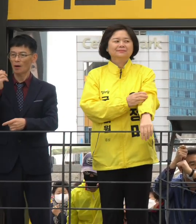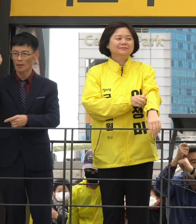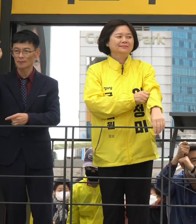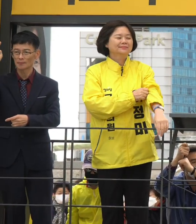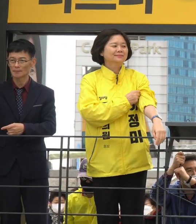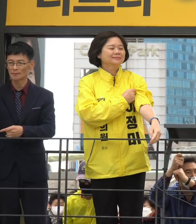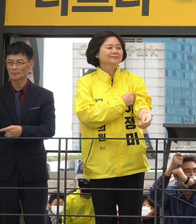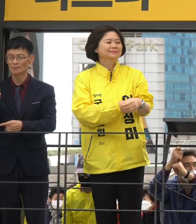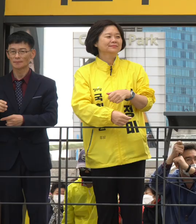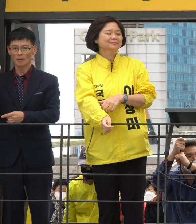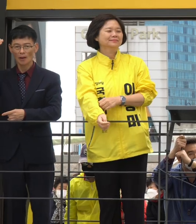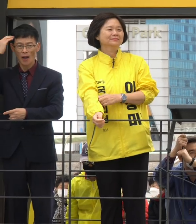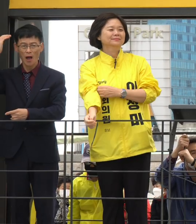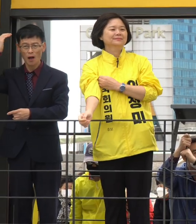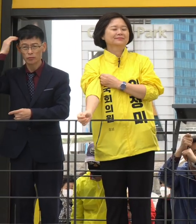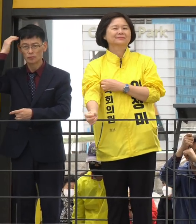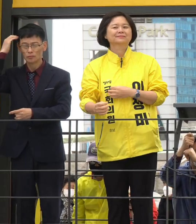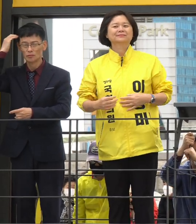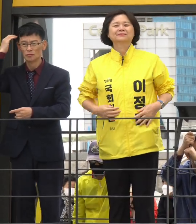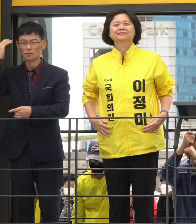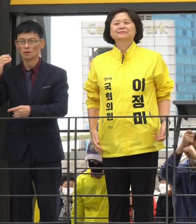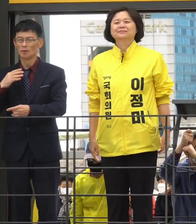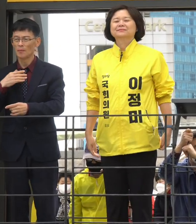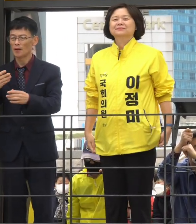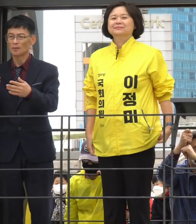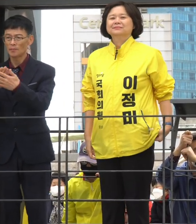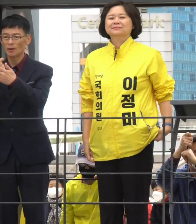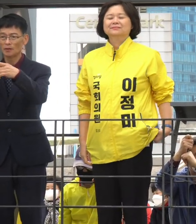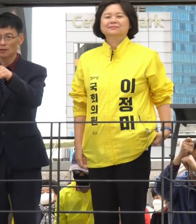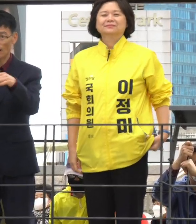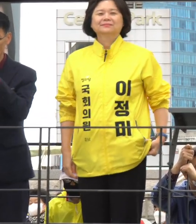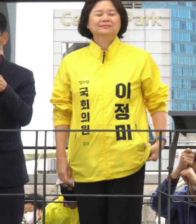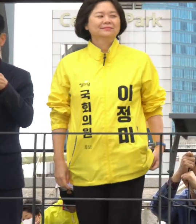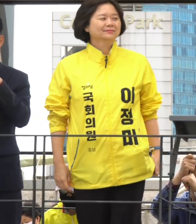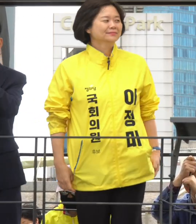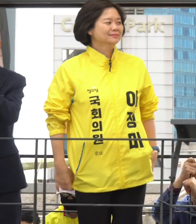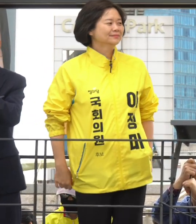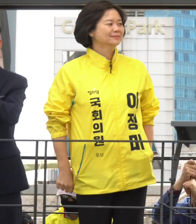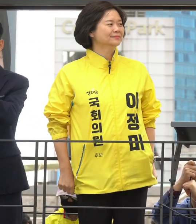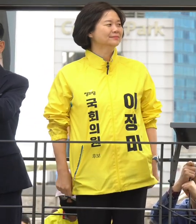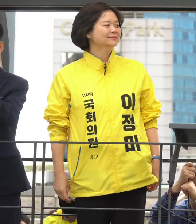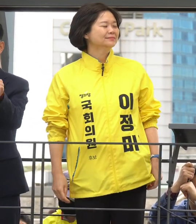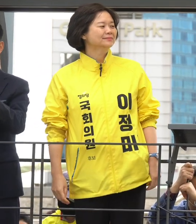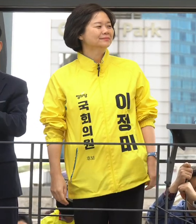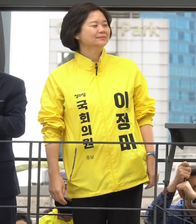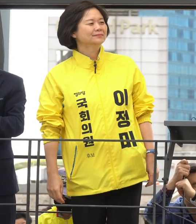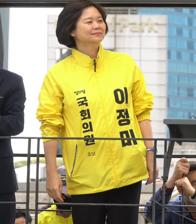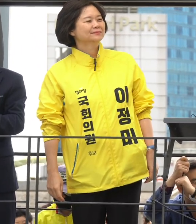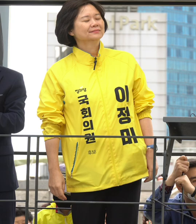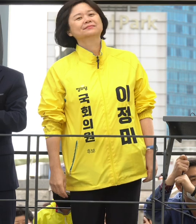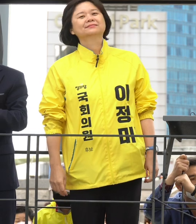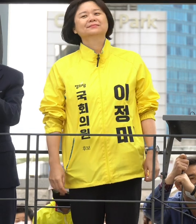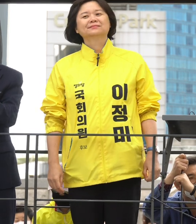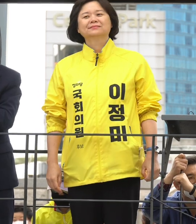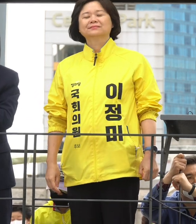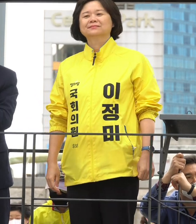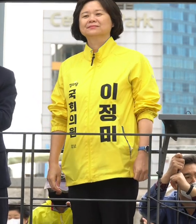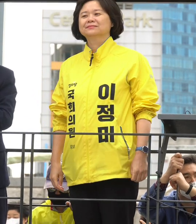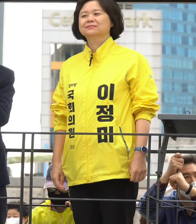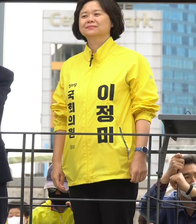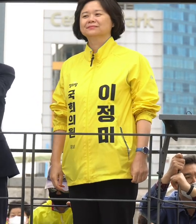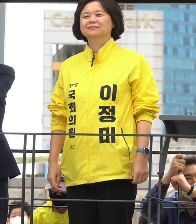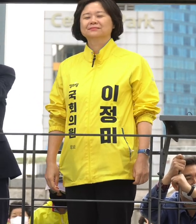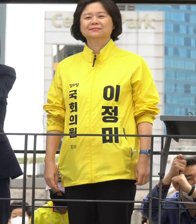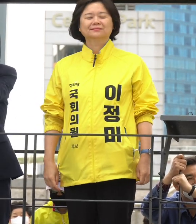것입니다. 대한민국의 진보 정치를 이끌어갈 후보입니다. 정의당 기호